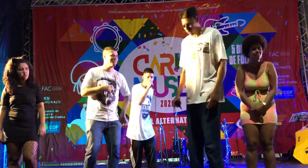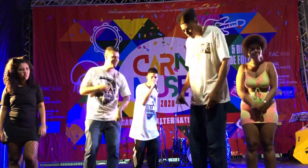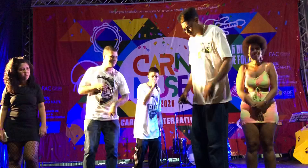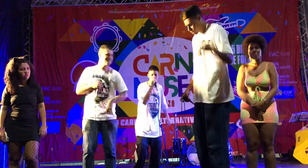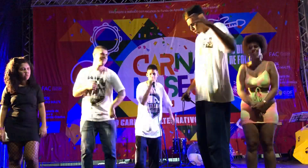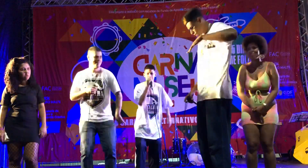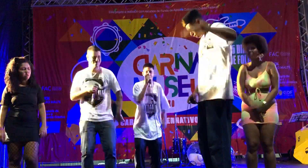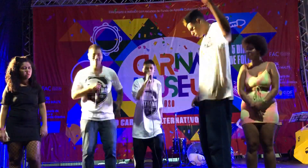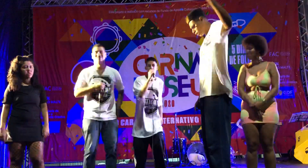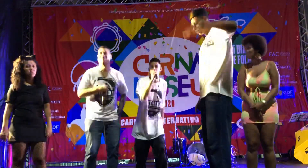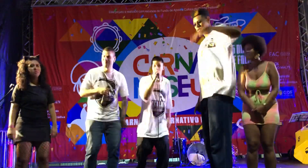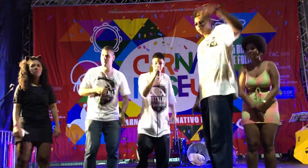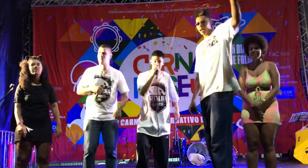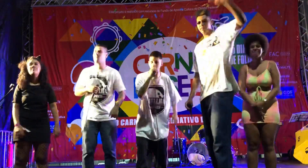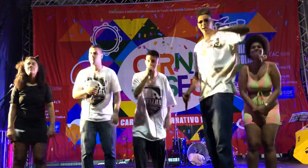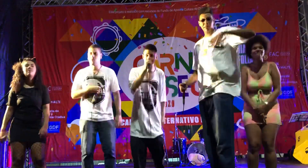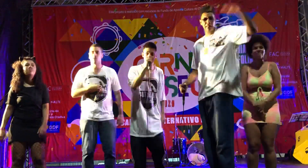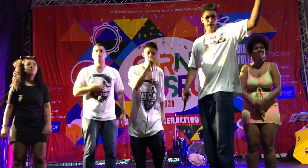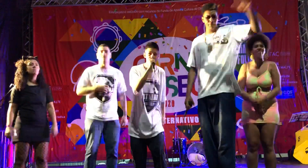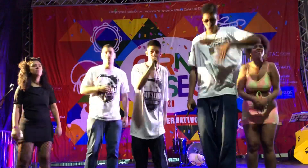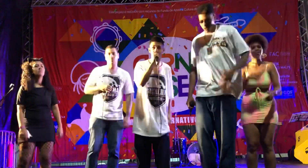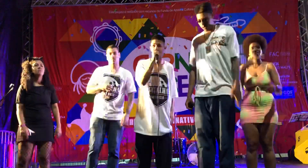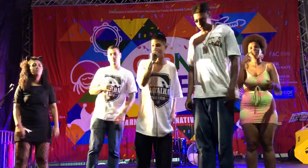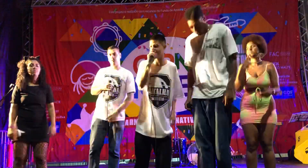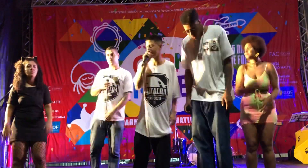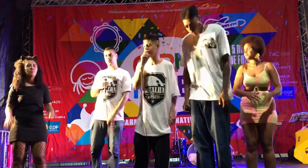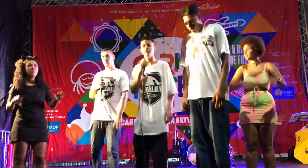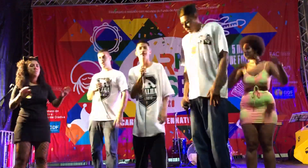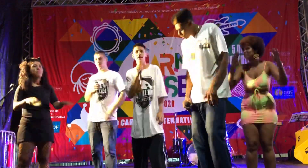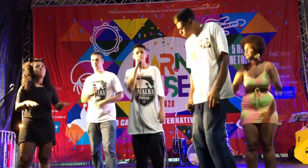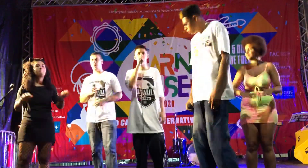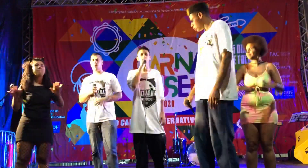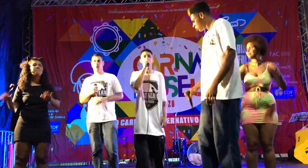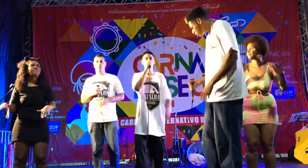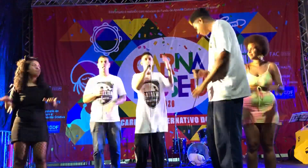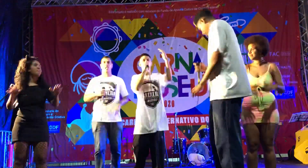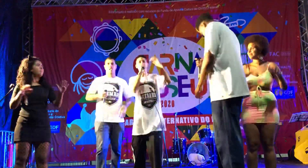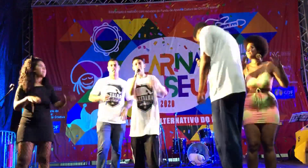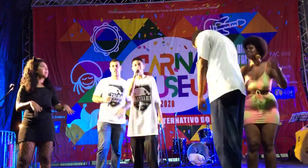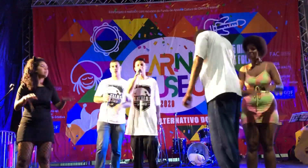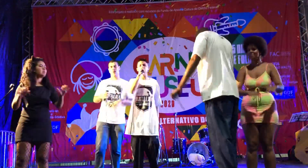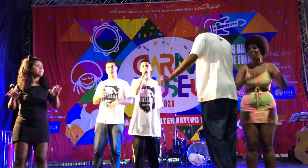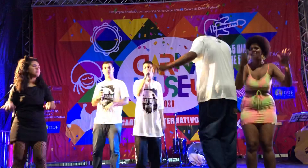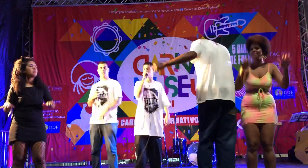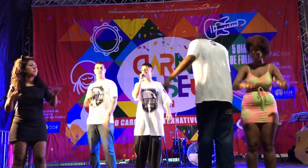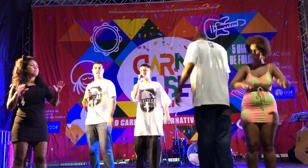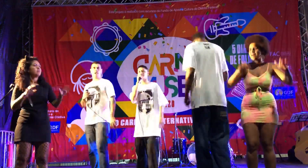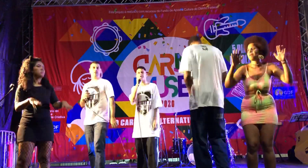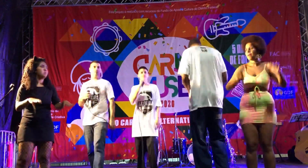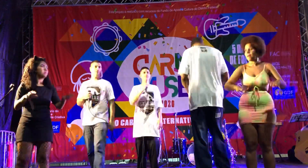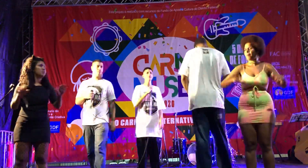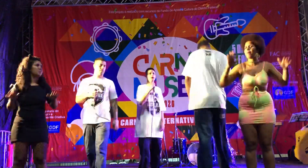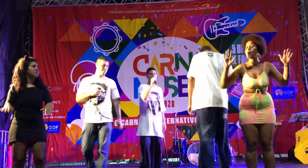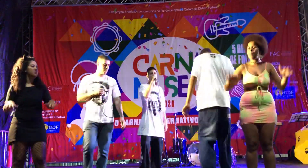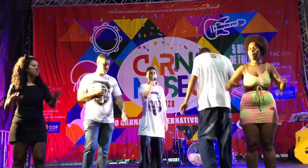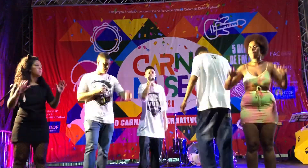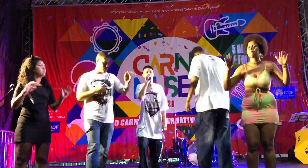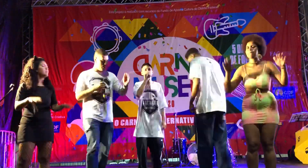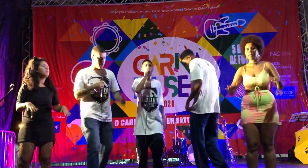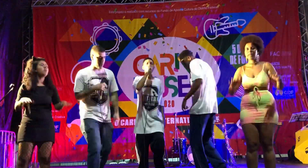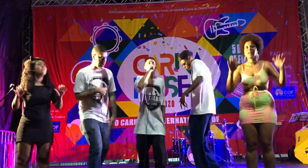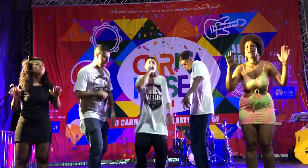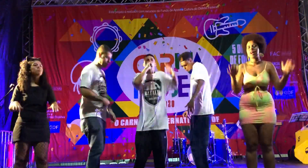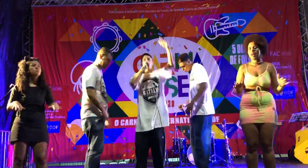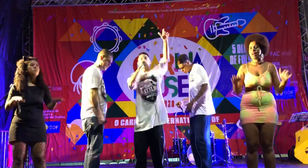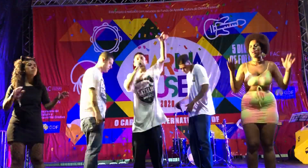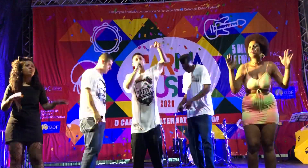Solta o preso, delegado. Ei, coloca a mão pra cima e vem, vem. Ei, mão pra cima geral. Vem assim,